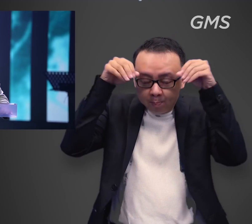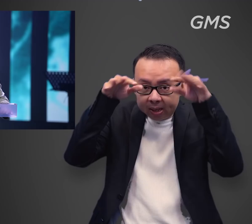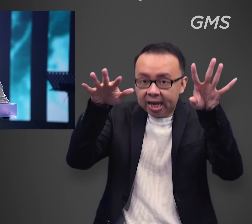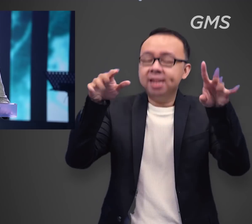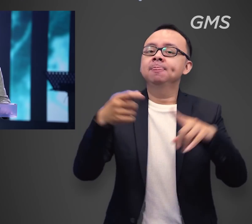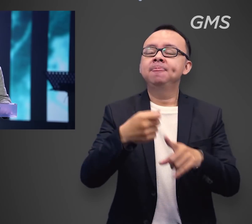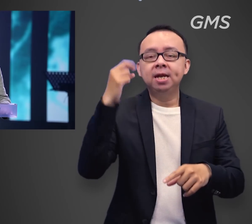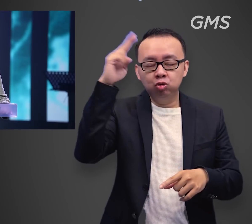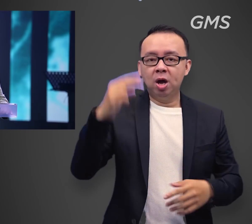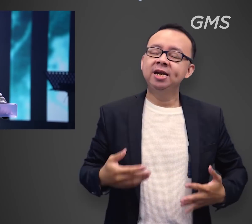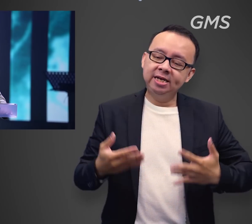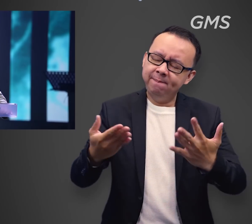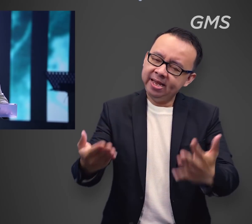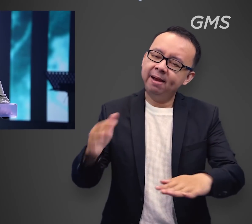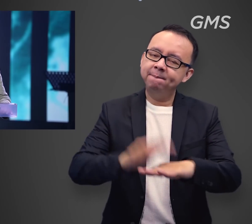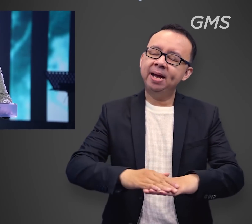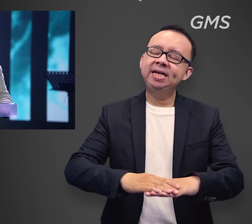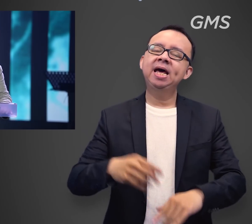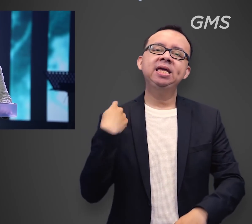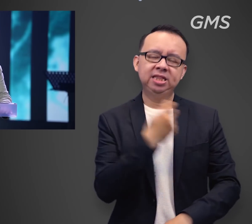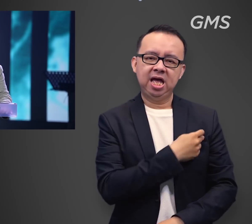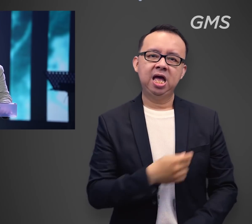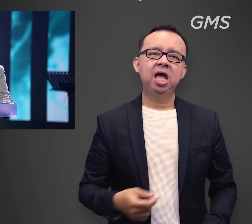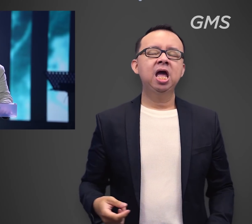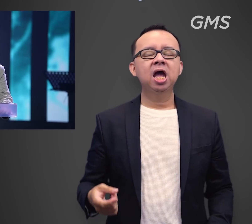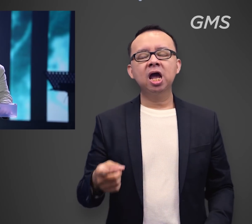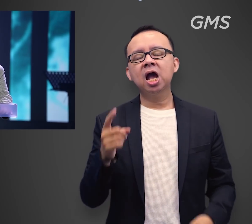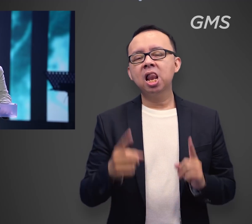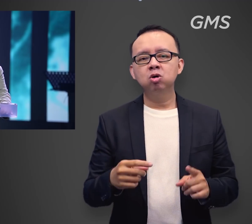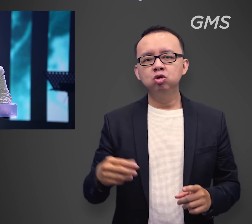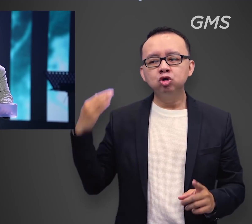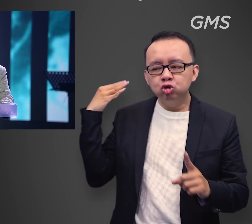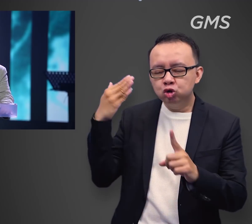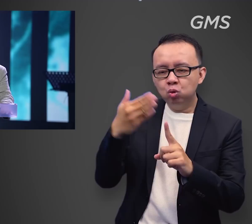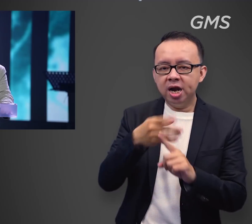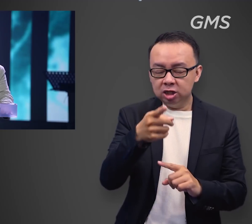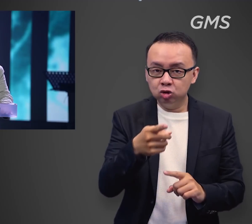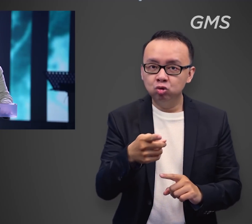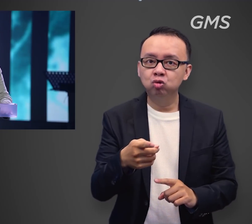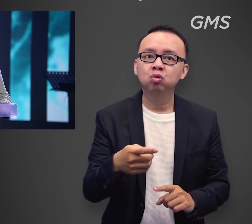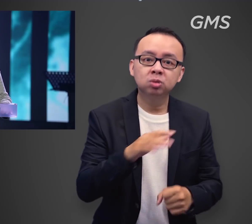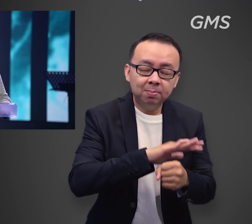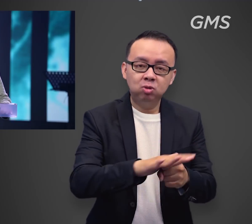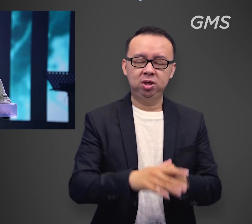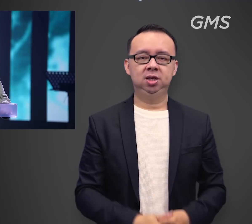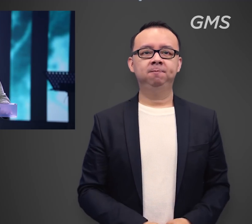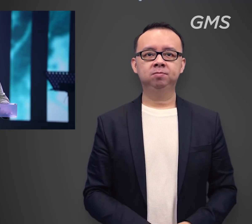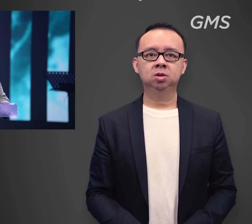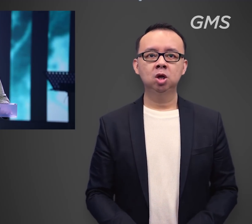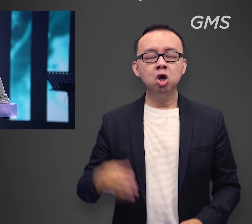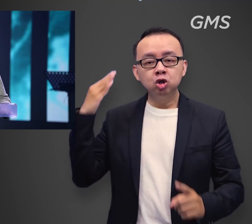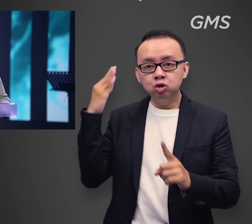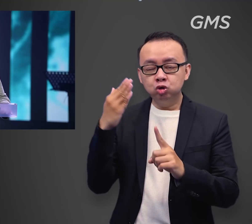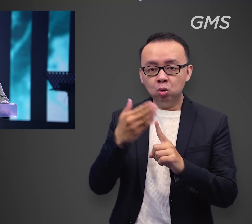diberikan kepada kita ketika tujuan yang asli tercapai. Apa itu? Tujuan yang kata Alkitab, kamu ini diciptakan menurut